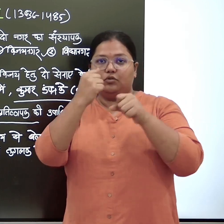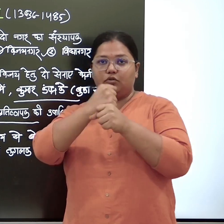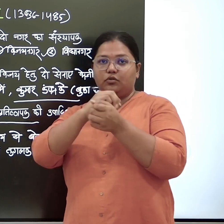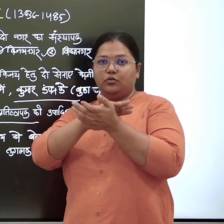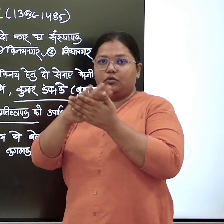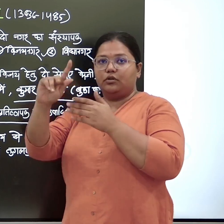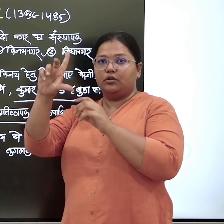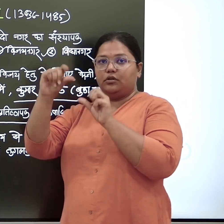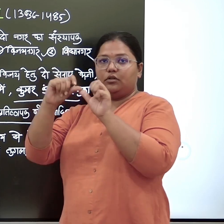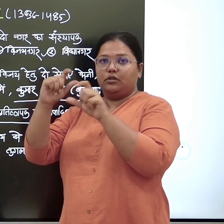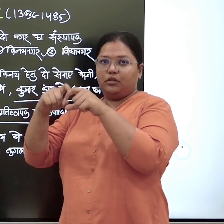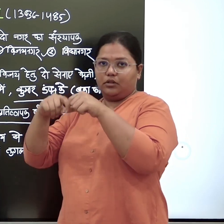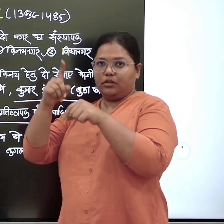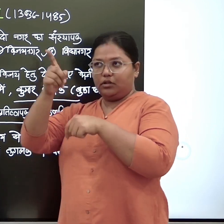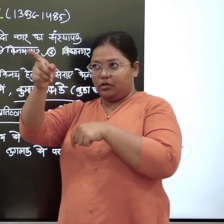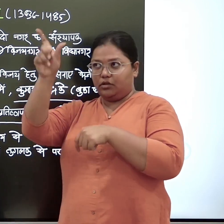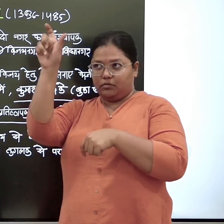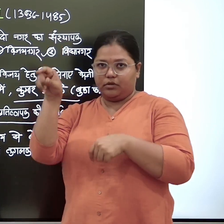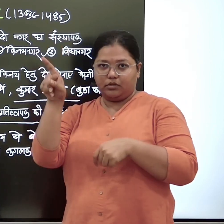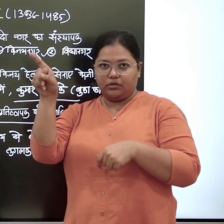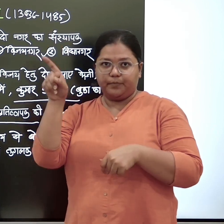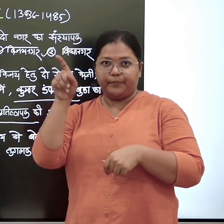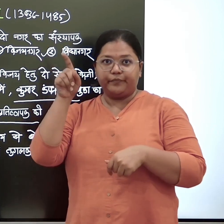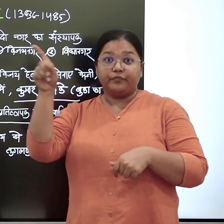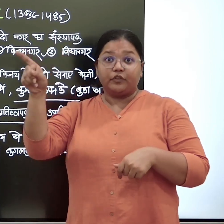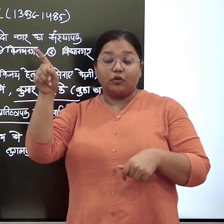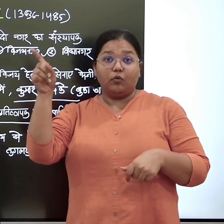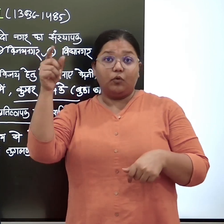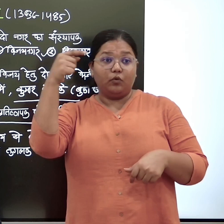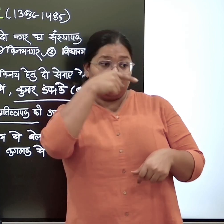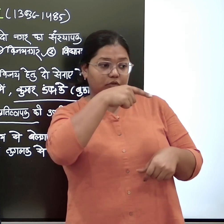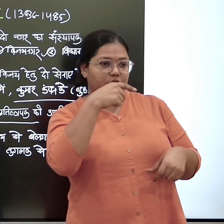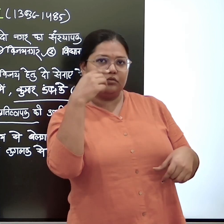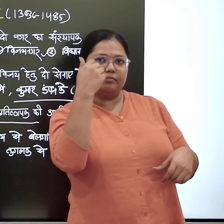फिरोज शाह तुगलक द्वारा पराजित, ठीक, ठीक है।